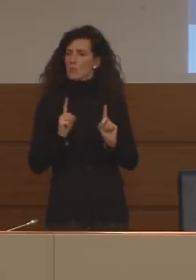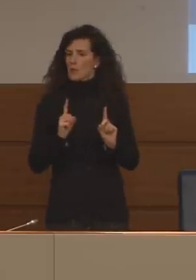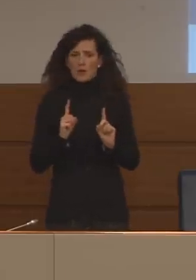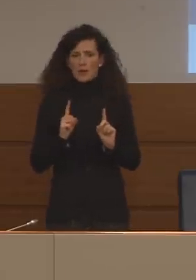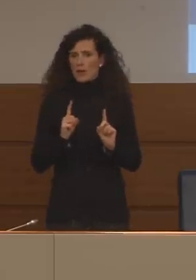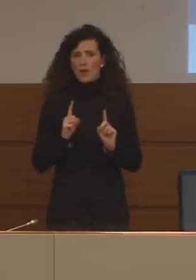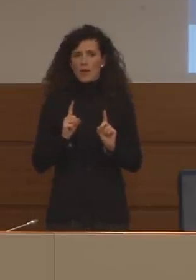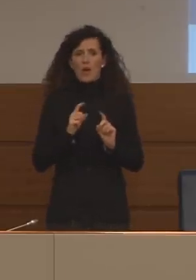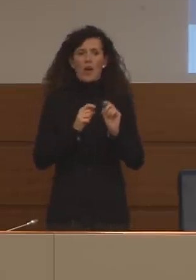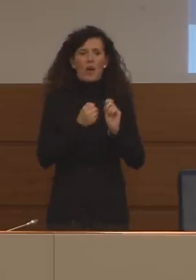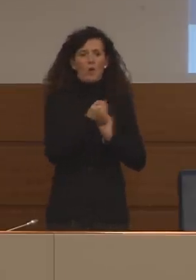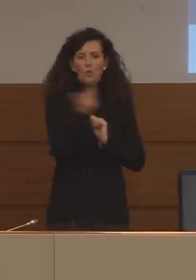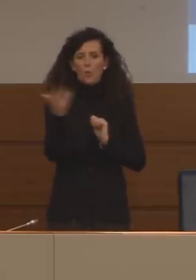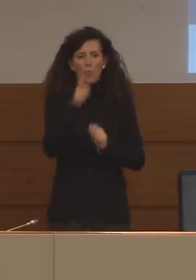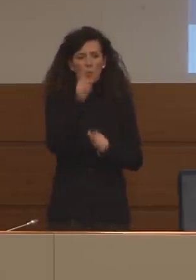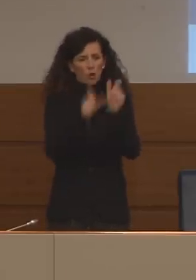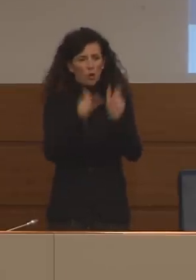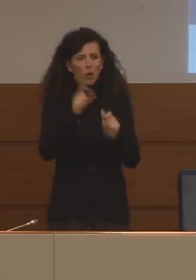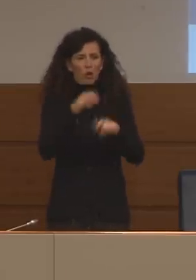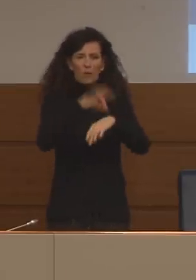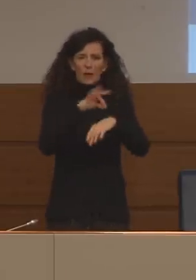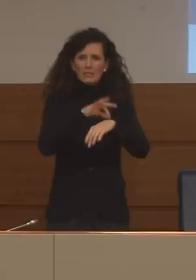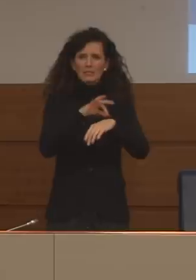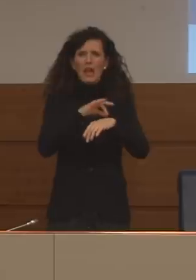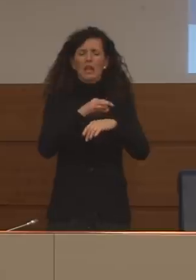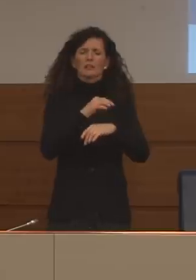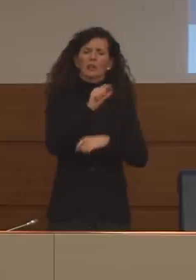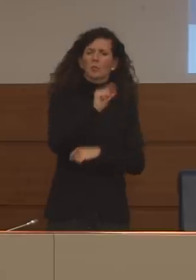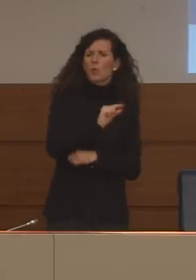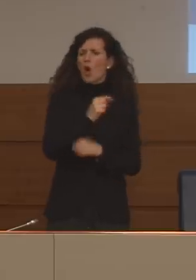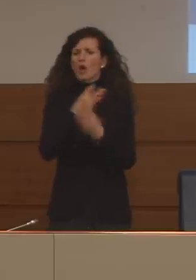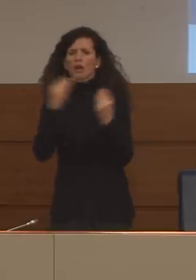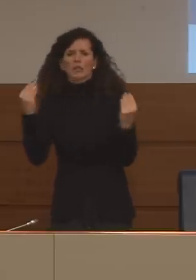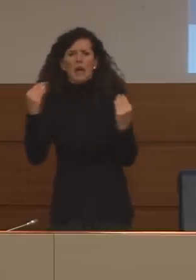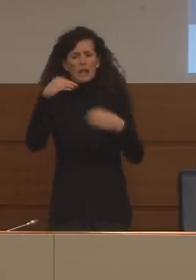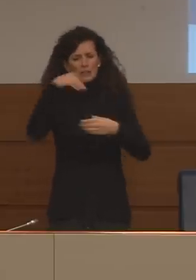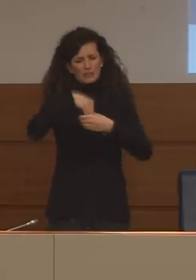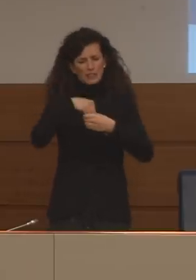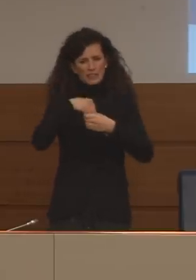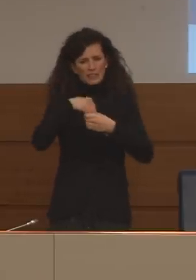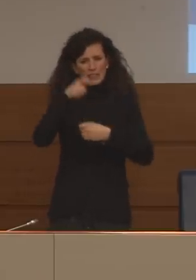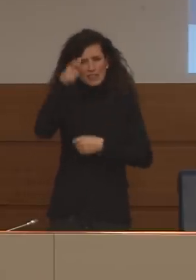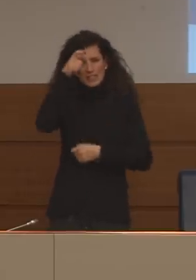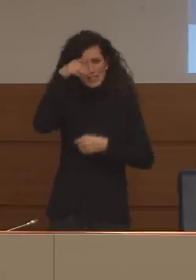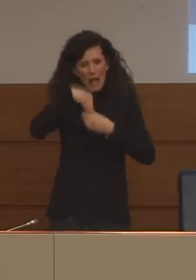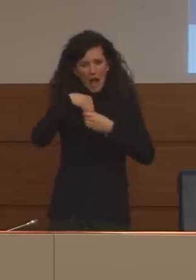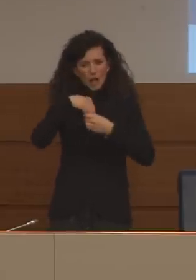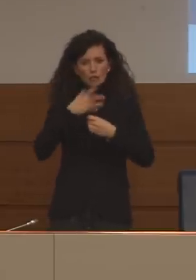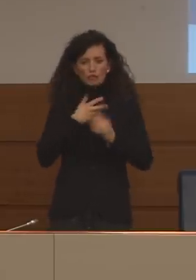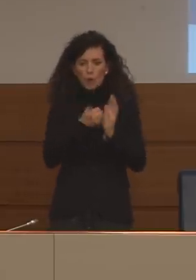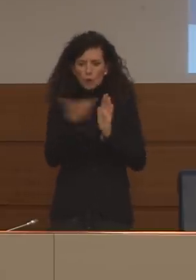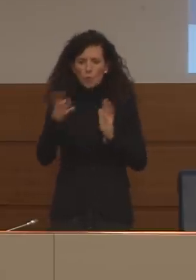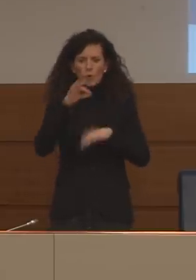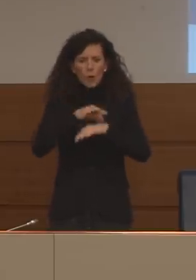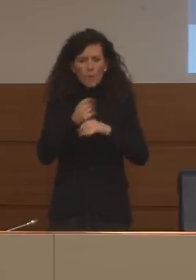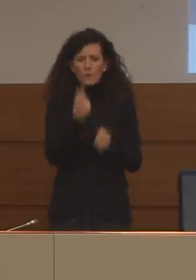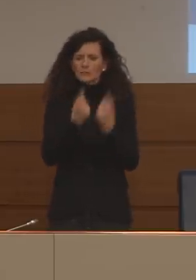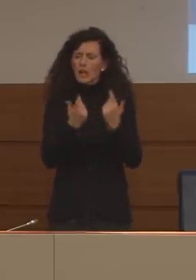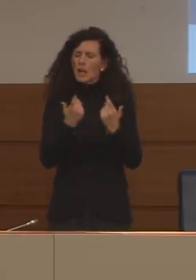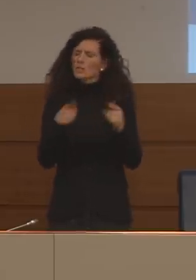di casi che oggi sono presenti al proprio interno una crisi globale vuol dire